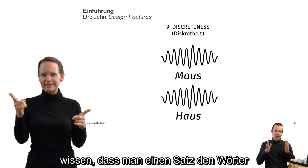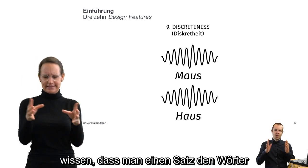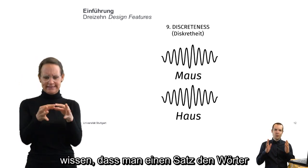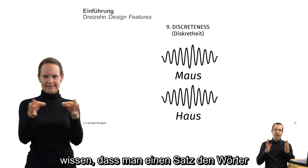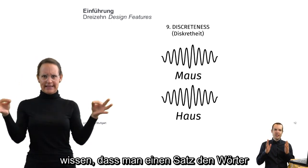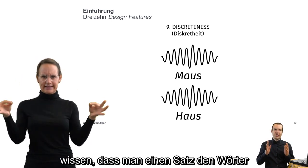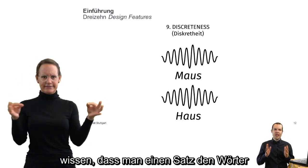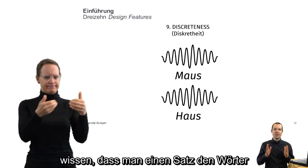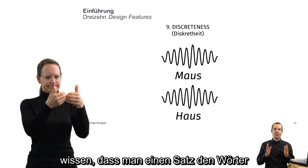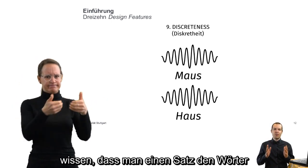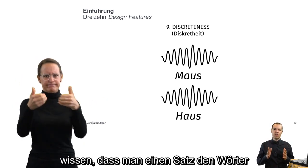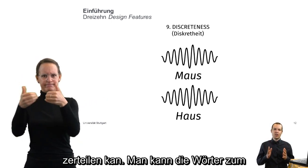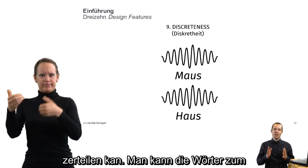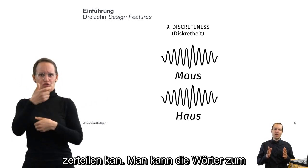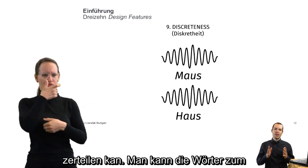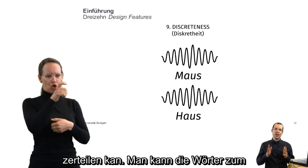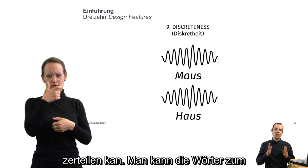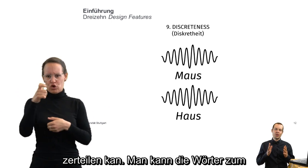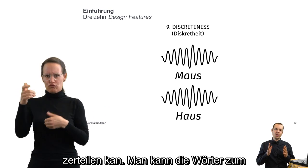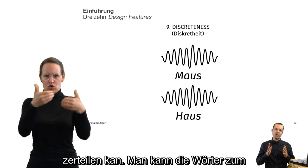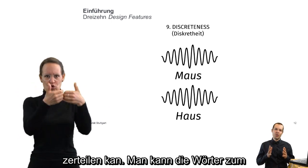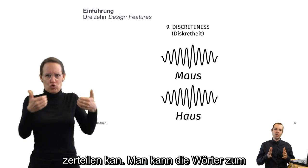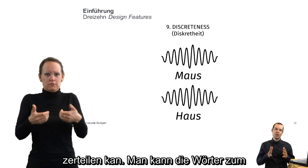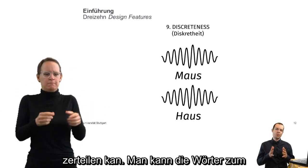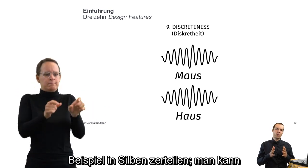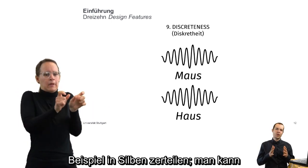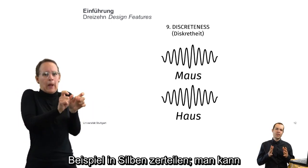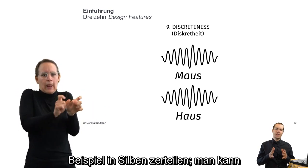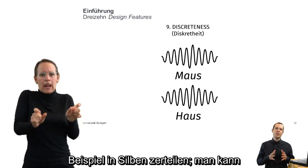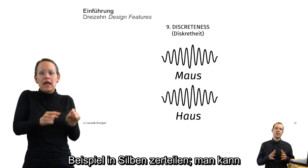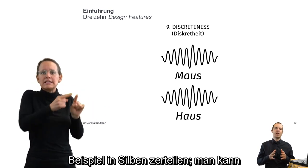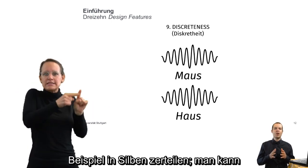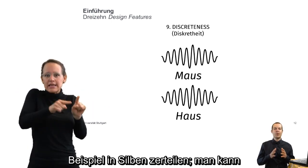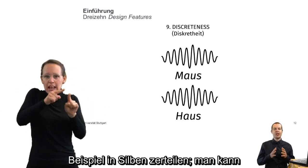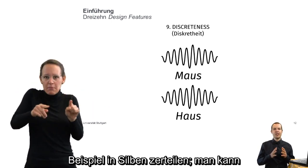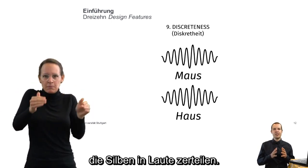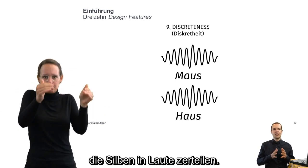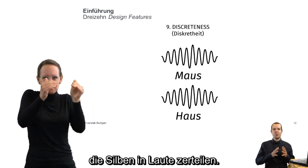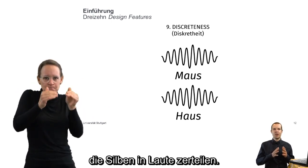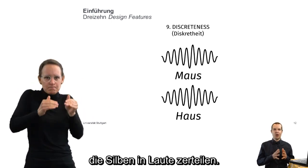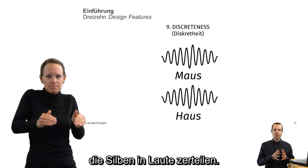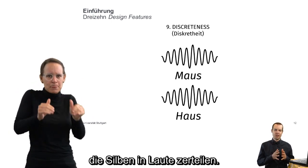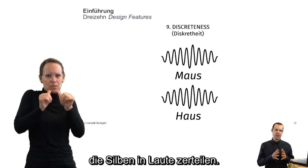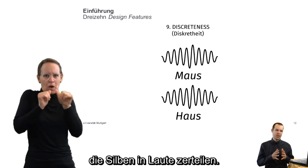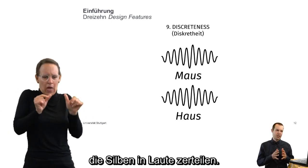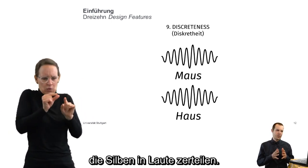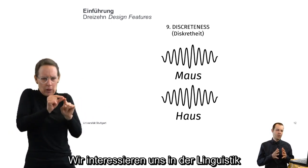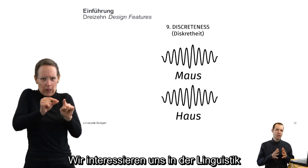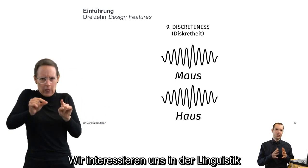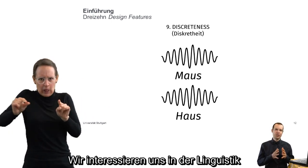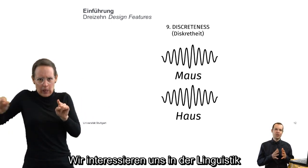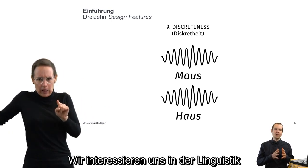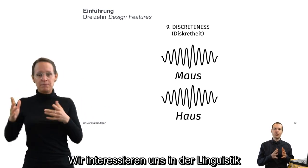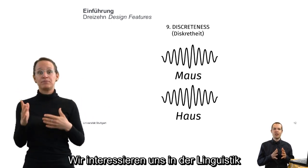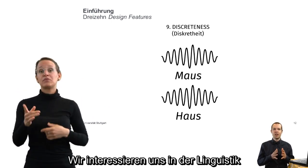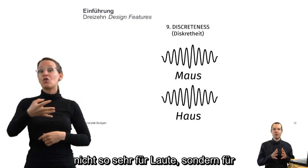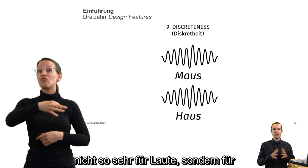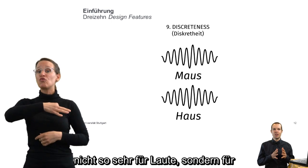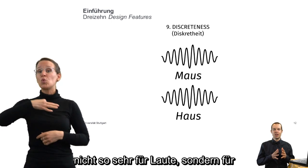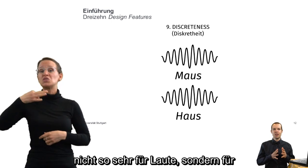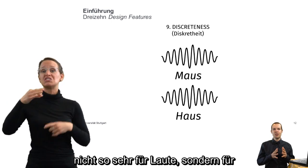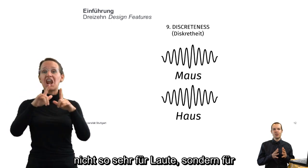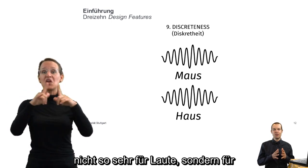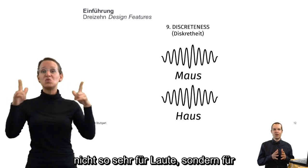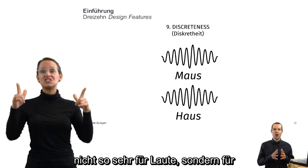Sie wissen, dass man einen Satz in Wörter zerteilen kann. Man kann die Wörter zum Beispiel in Silben zerteilen, man kann die Silben in Laute zerteilen. Interessieren wir uns in der